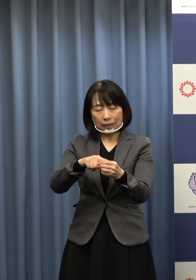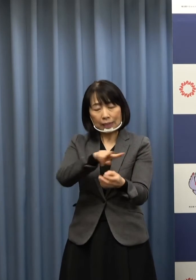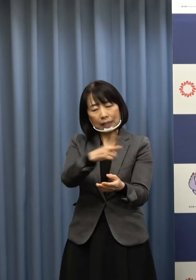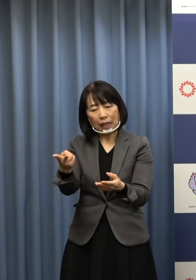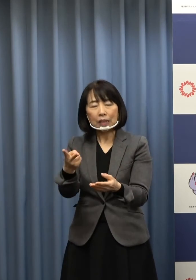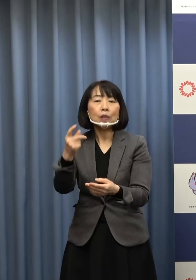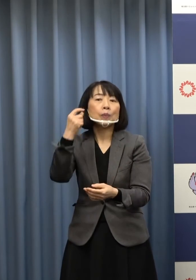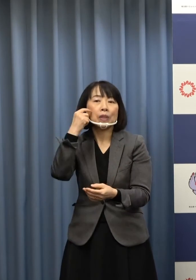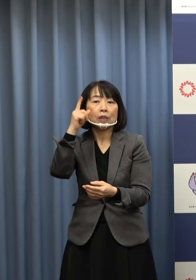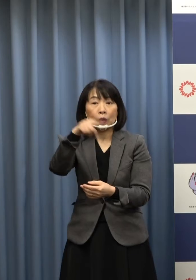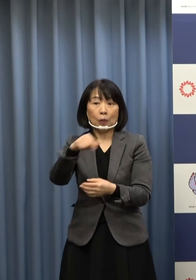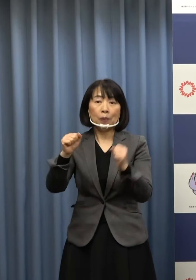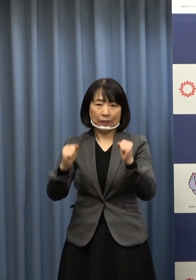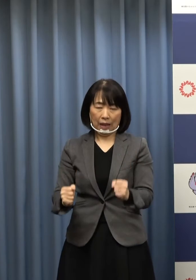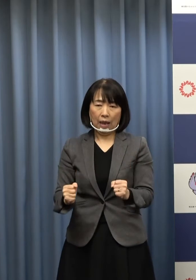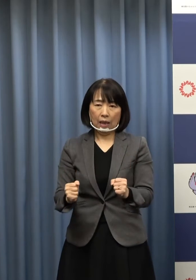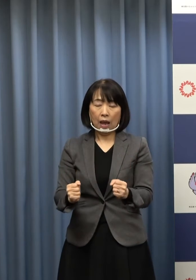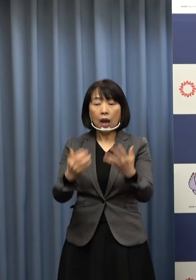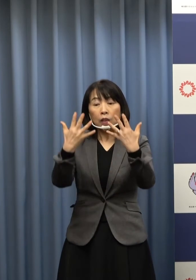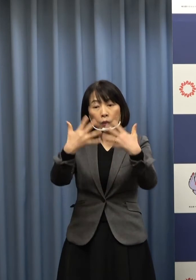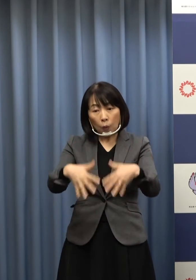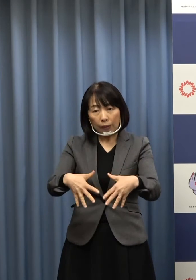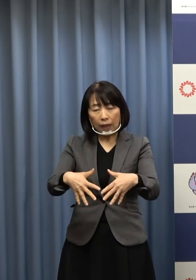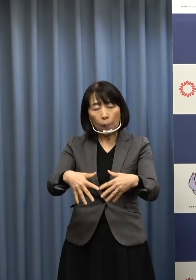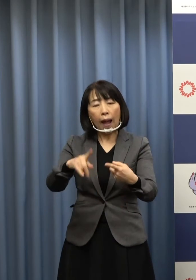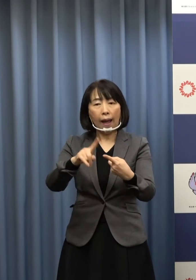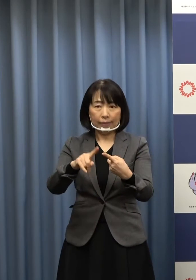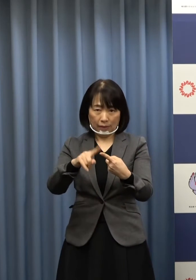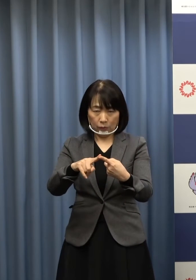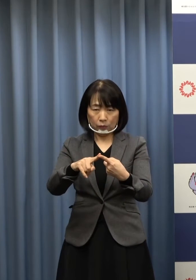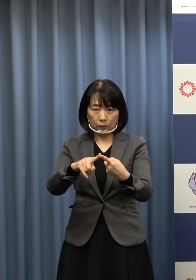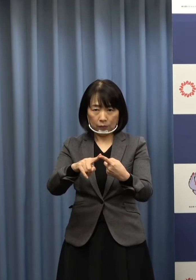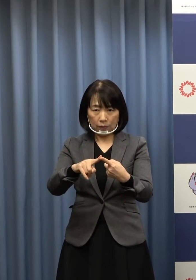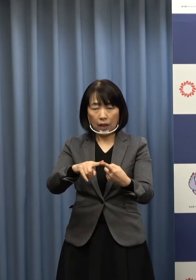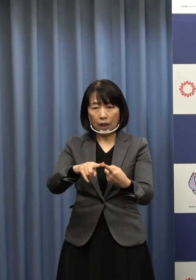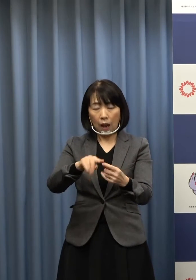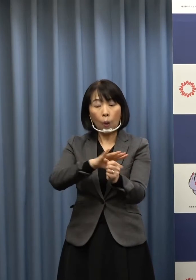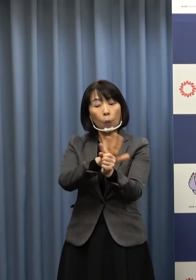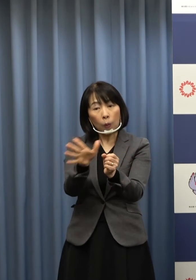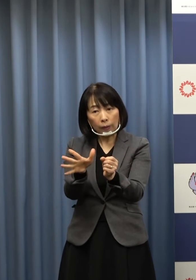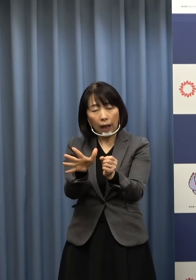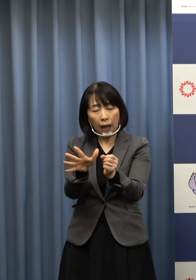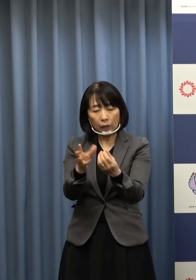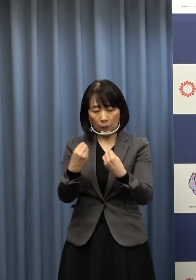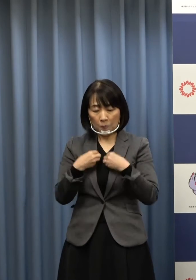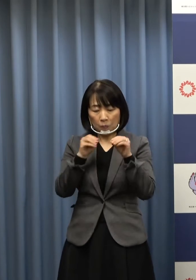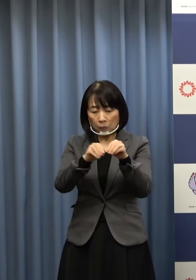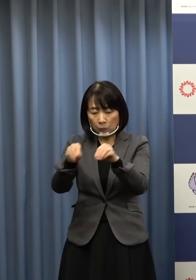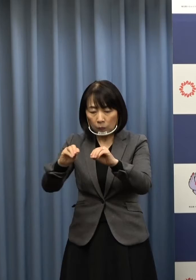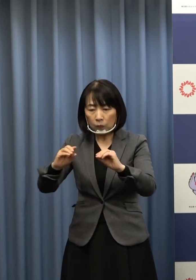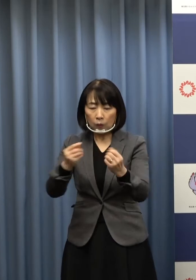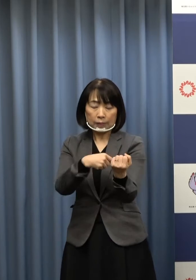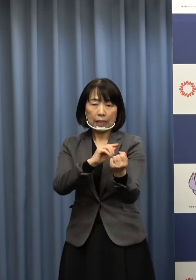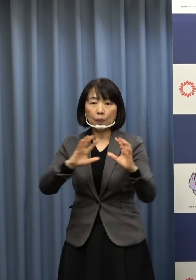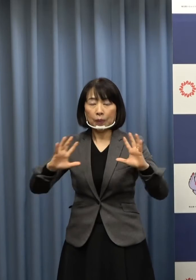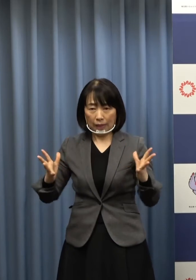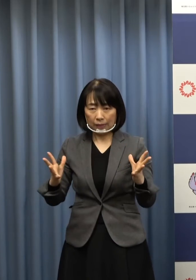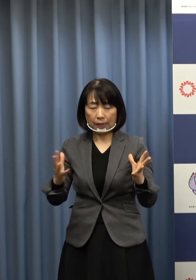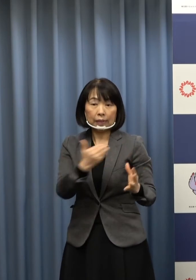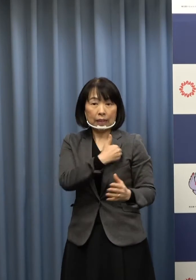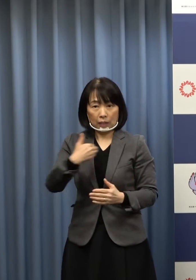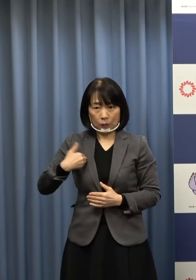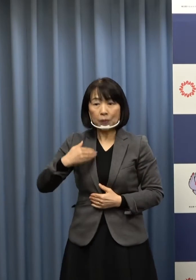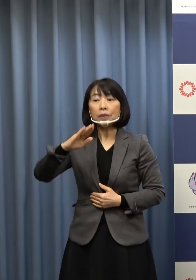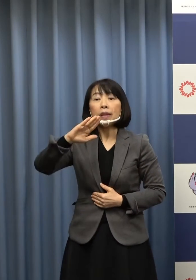すると基準には合っていて、感染力が国の基準に従えばないはずなんだけれども、しかしながらそれは